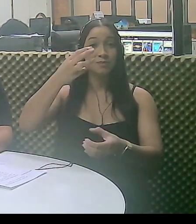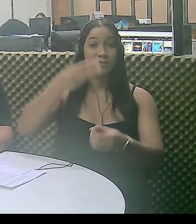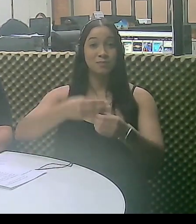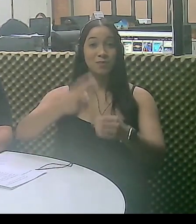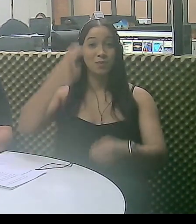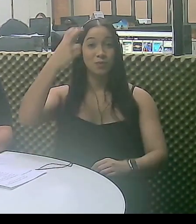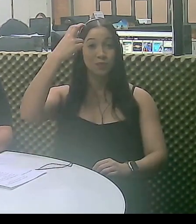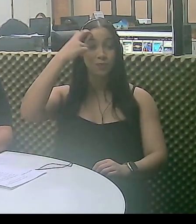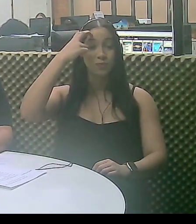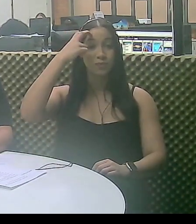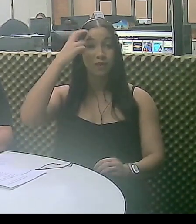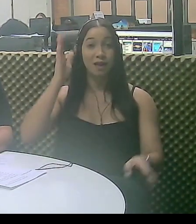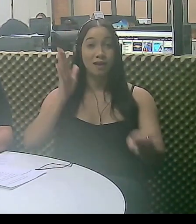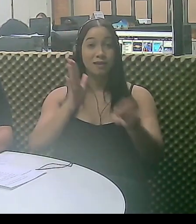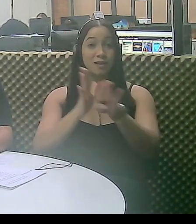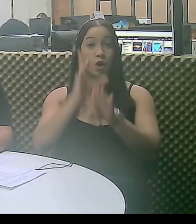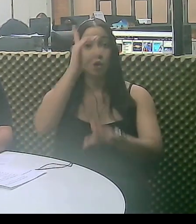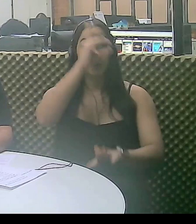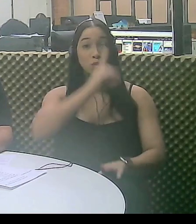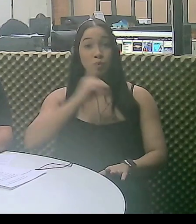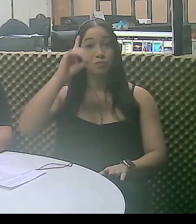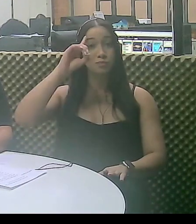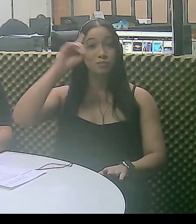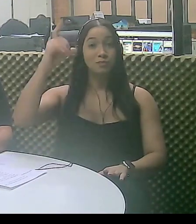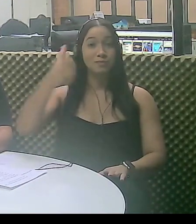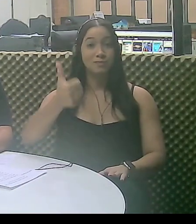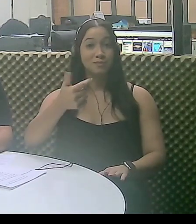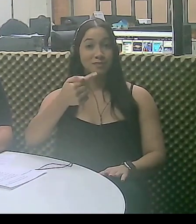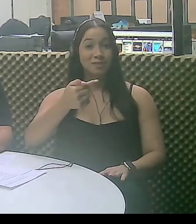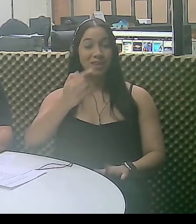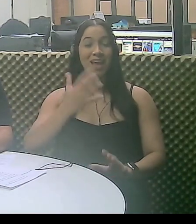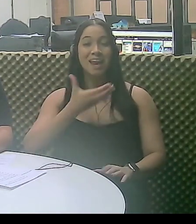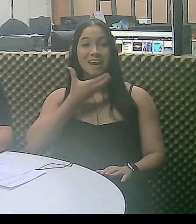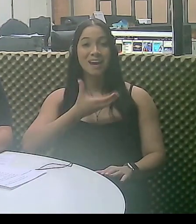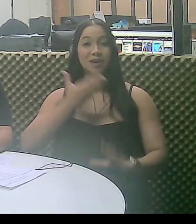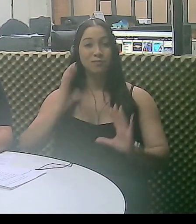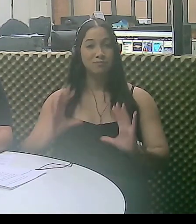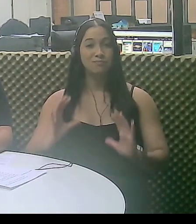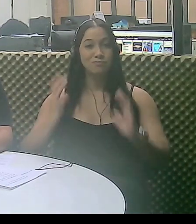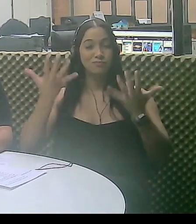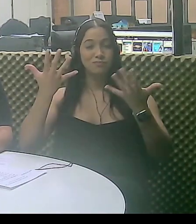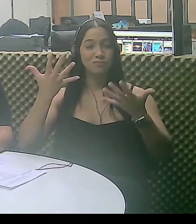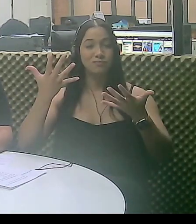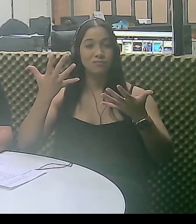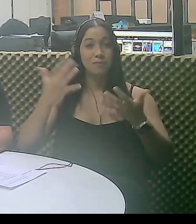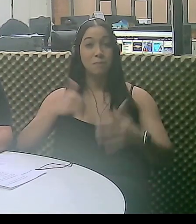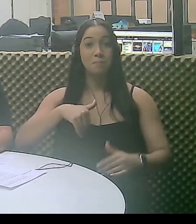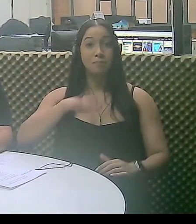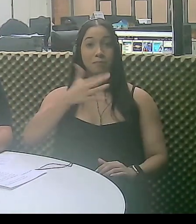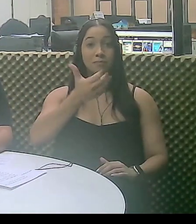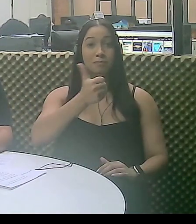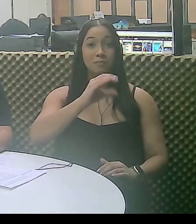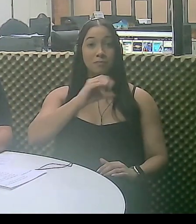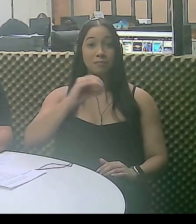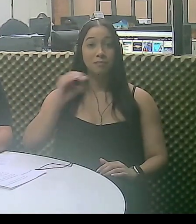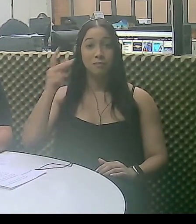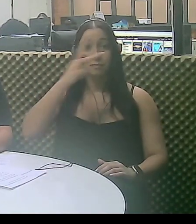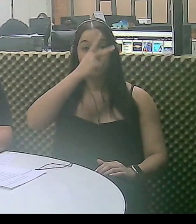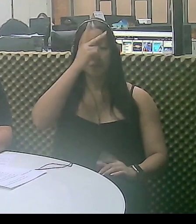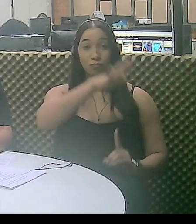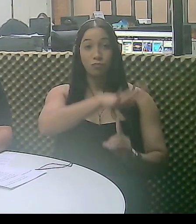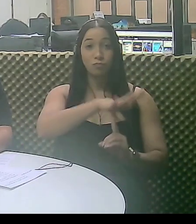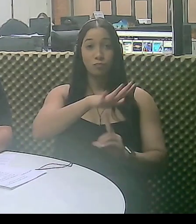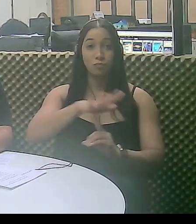Cultura. Até domingo, dia 17, a edição natalina da feira vai contar com mais de 100 expositores e praça